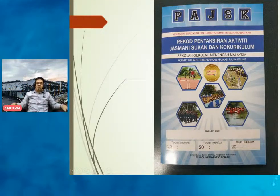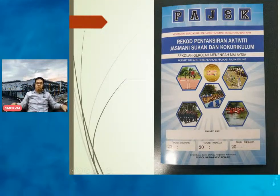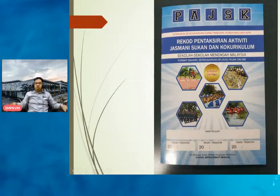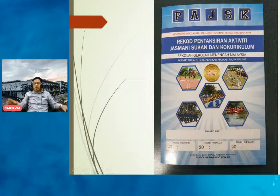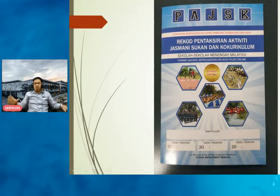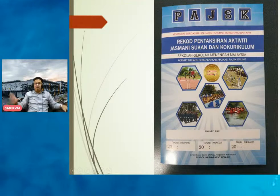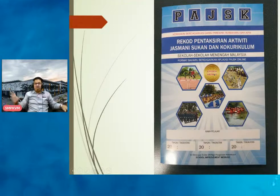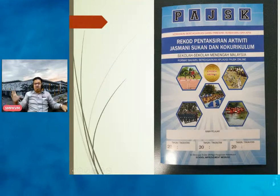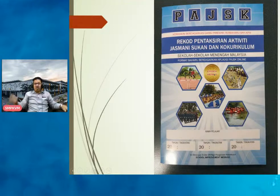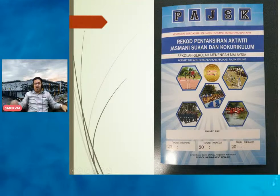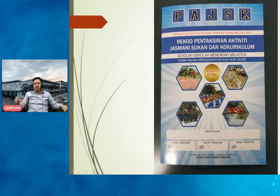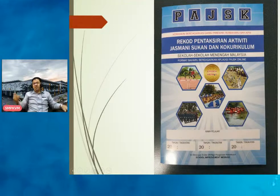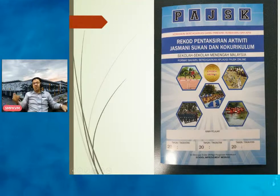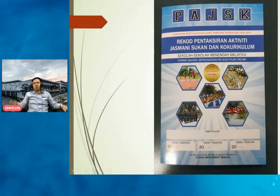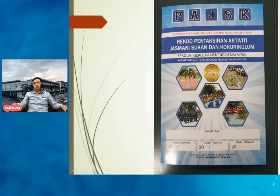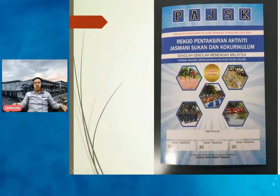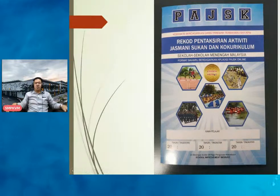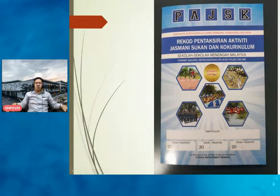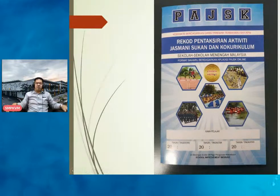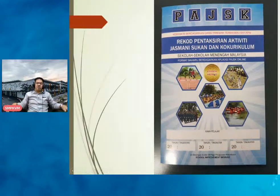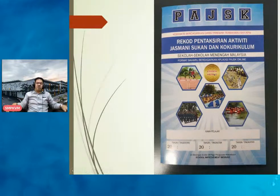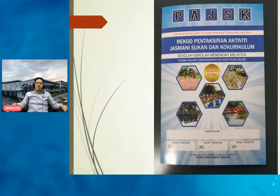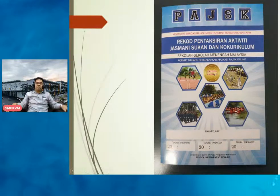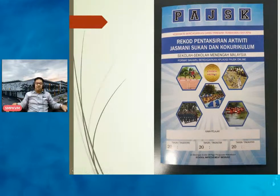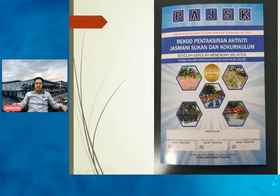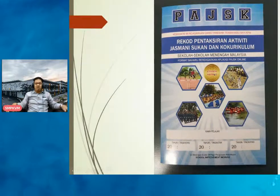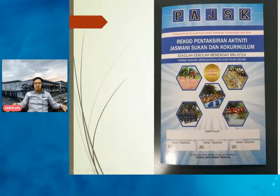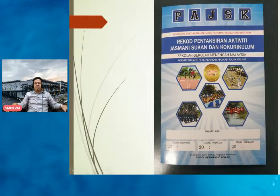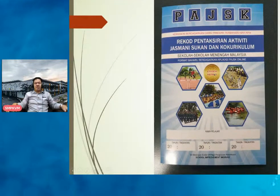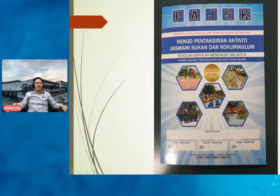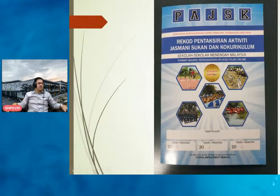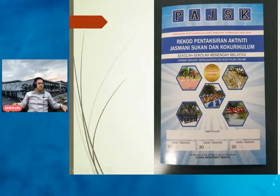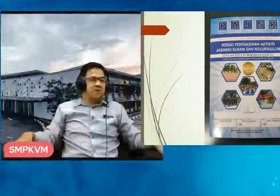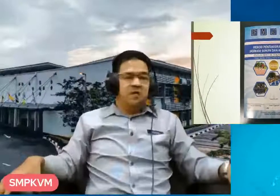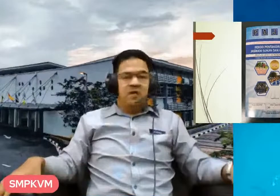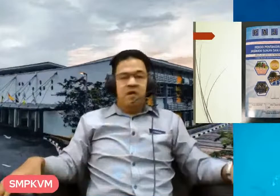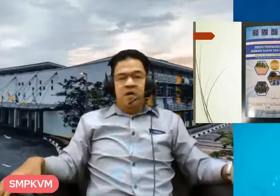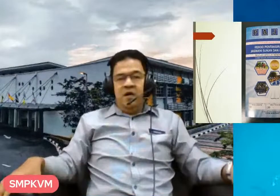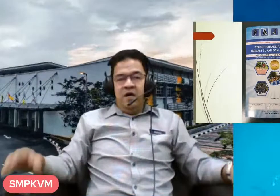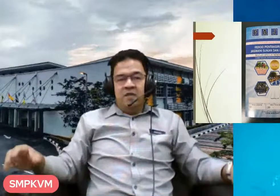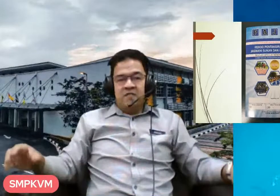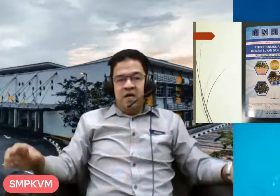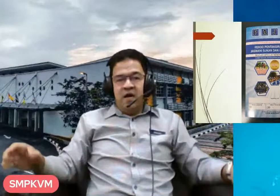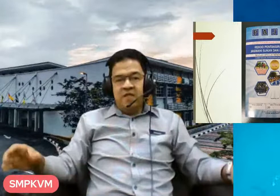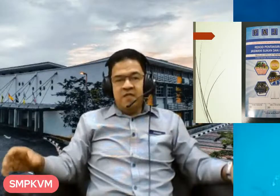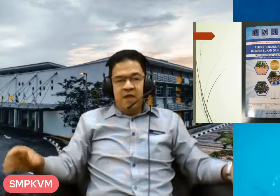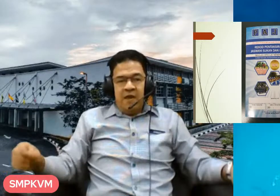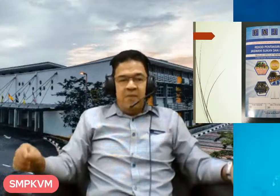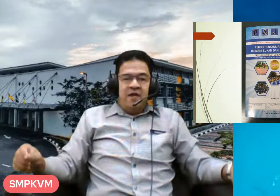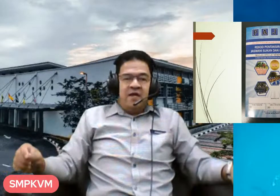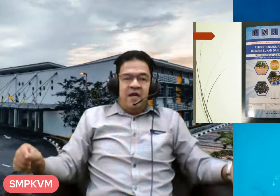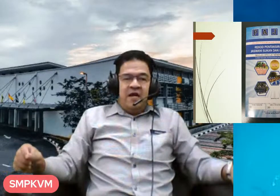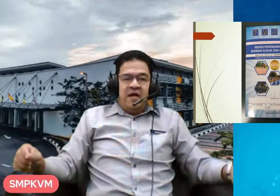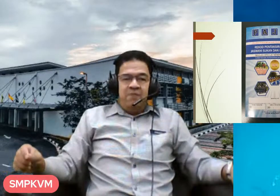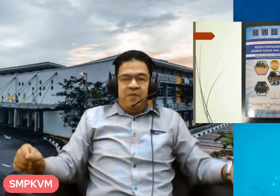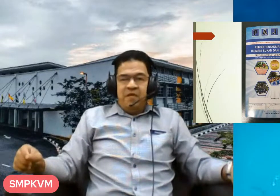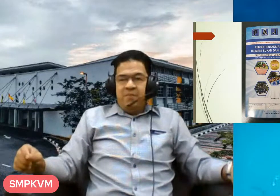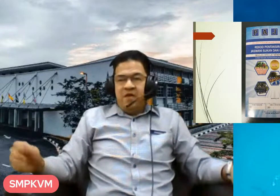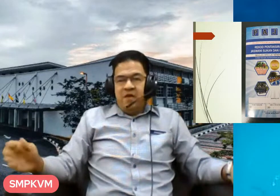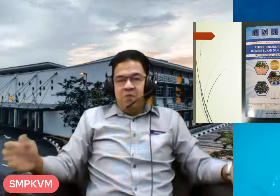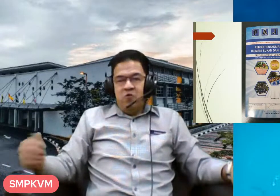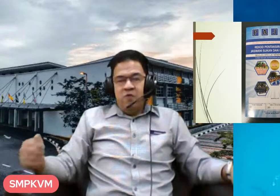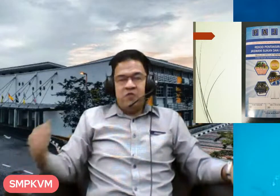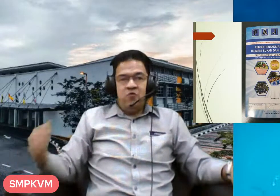Oke untuk saya meyakini lagi nih Saya enggak cuma nak bagi sedikit pesanannya eh saya Kalsel ramai dikalangan